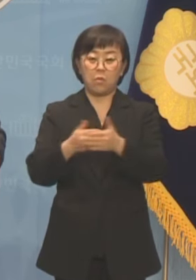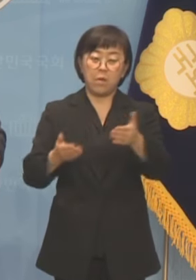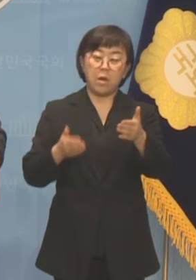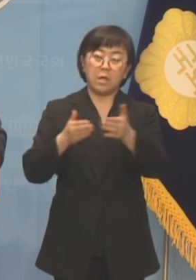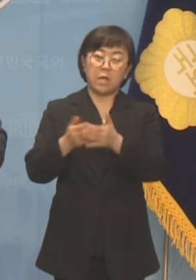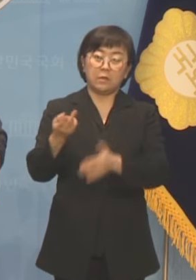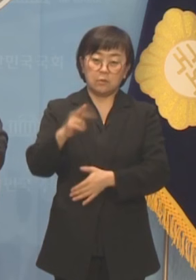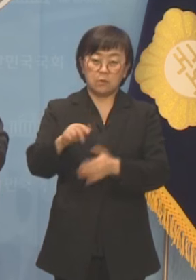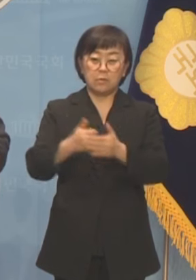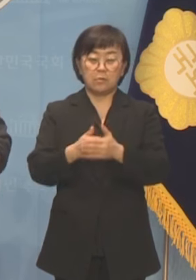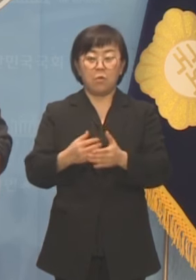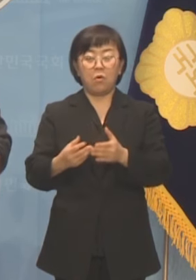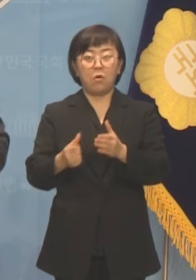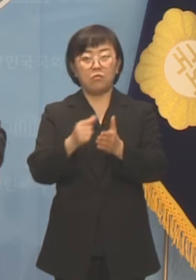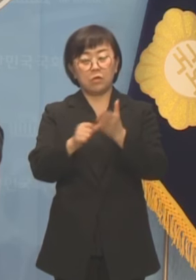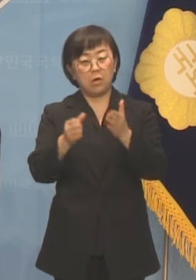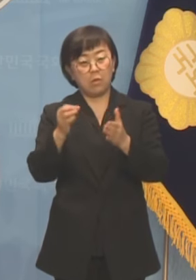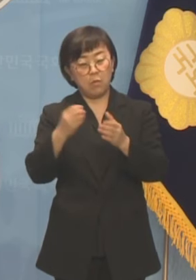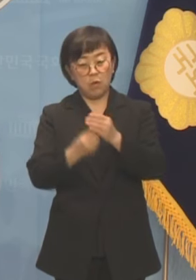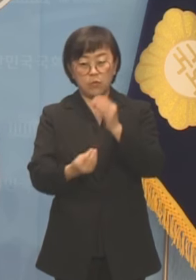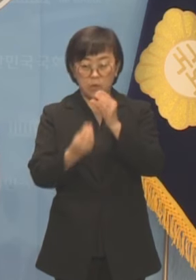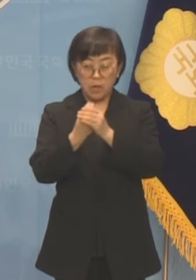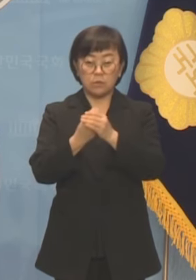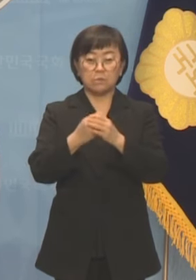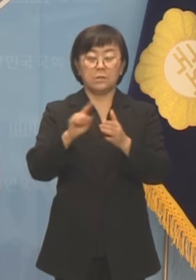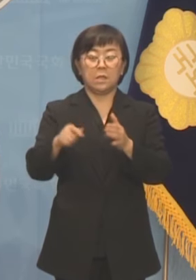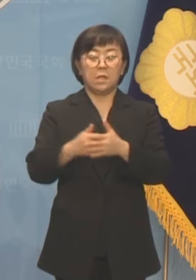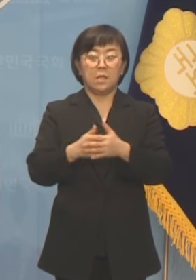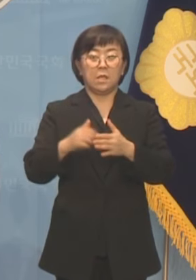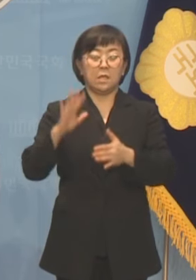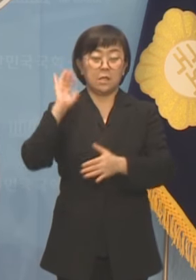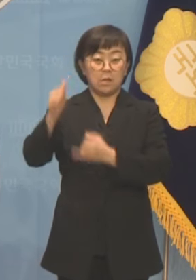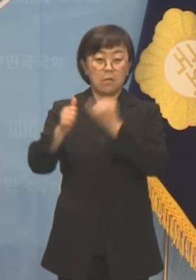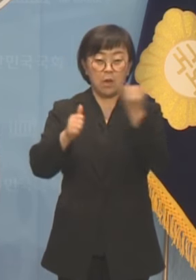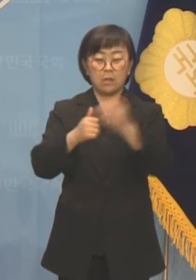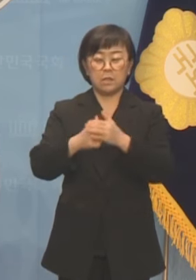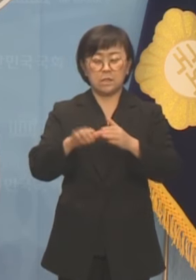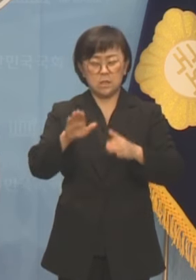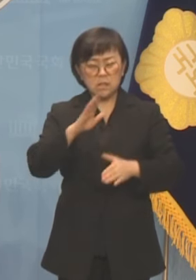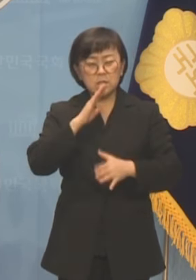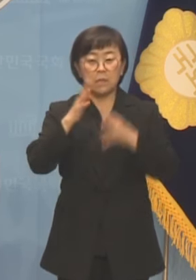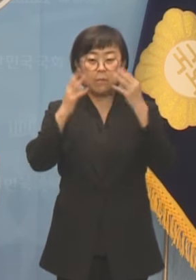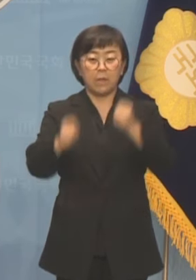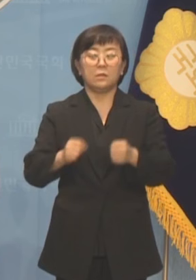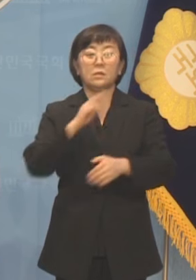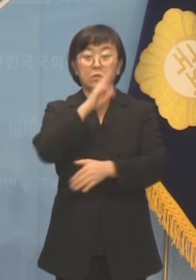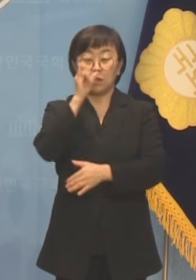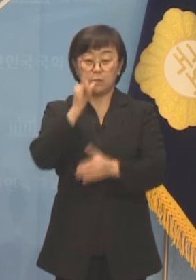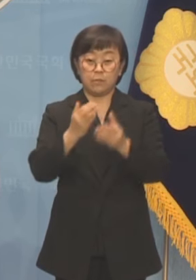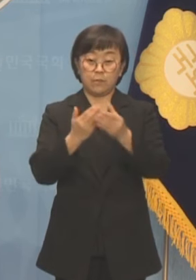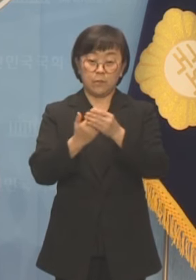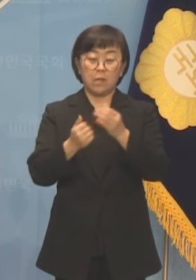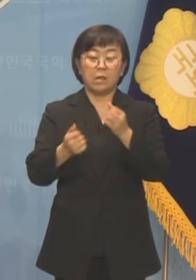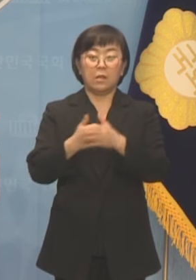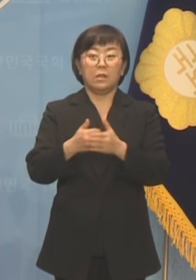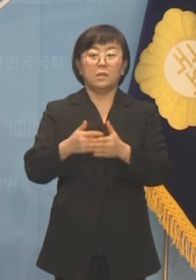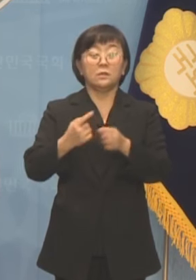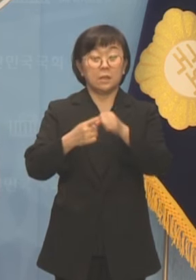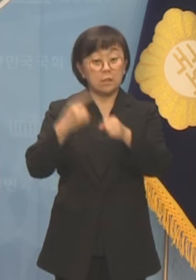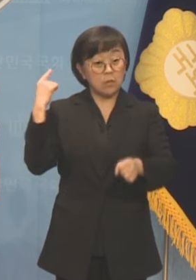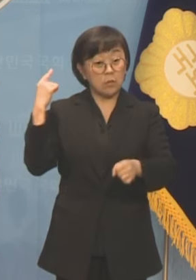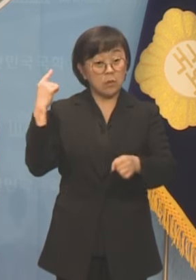수수 문제 그리고 인사계 부까지 거침없는 김건 여사 관련된 온갖 논란과 우이 제기된 것이 만약에 여러분